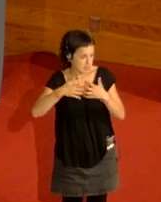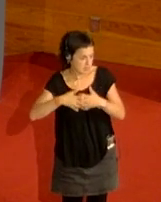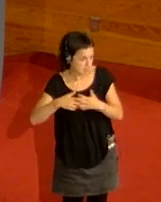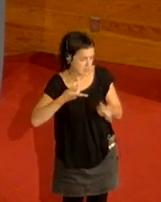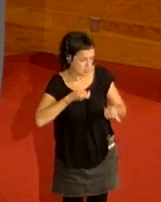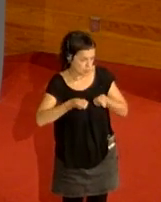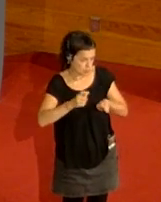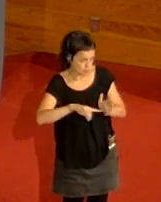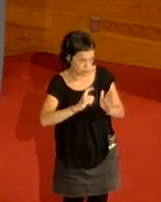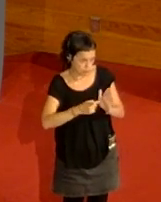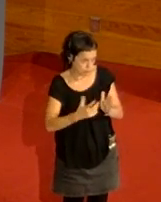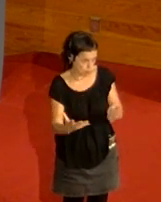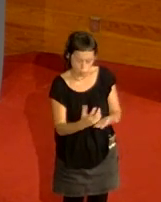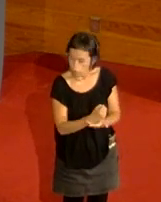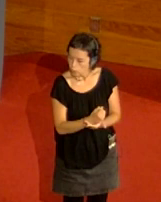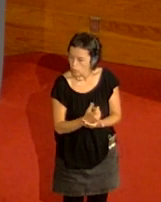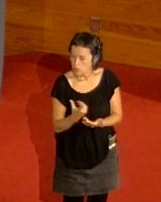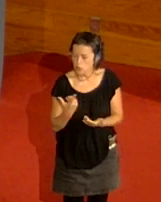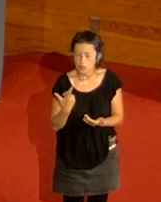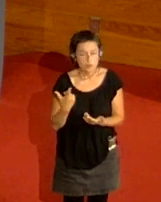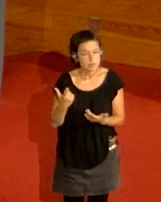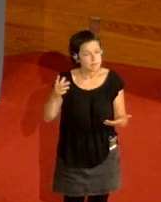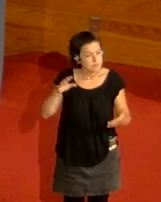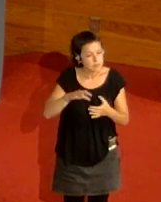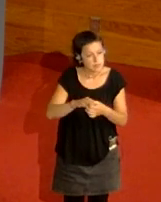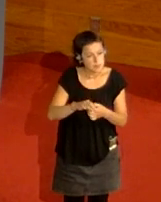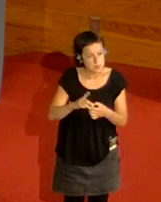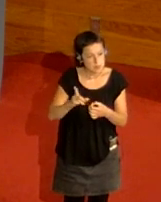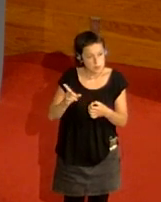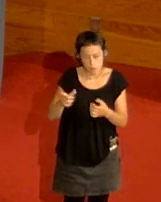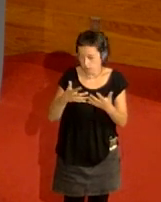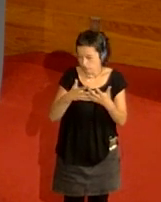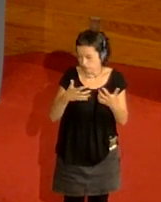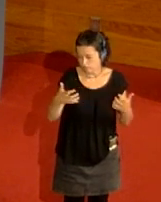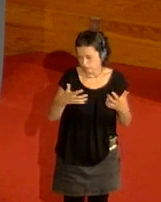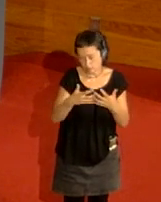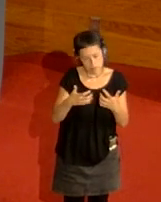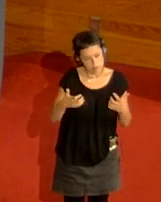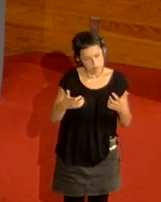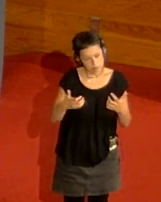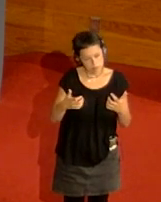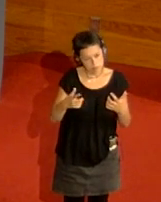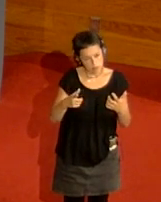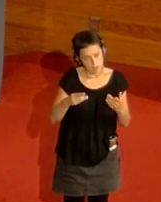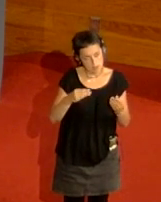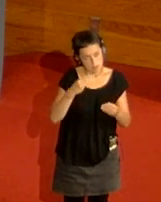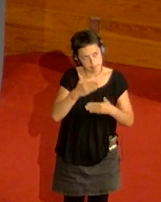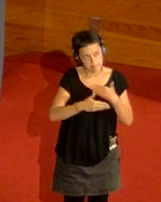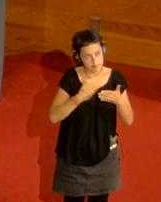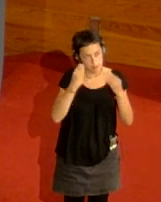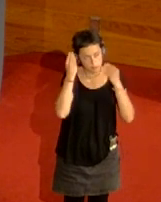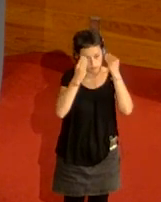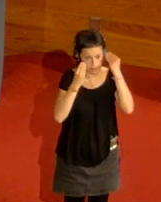de de partida para para eh para este recorrido eh pensativo eh